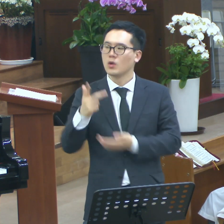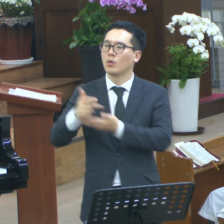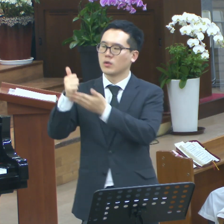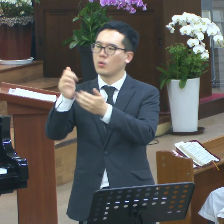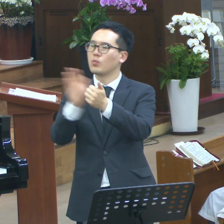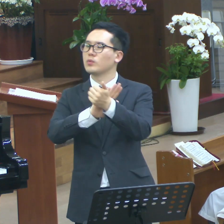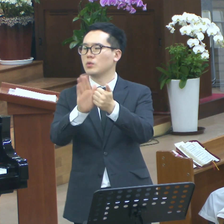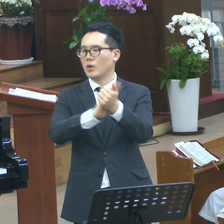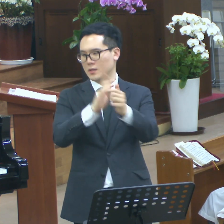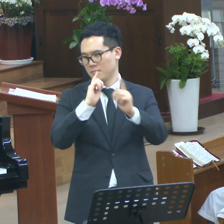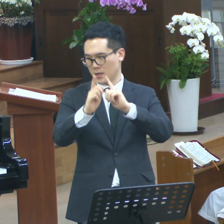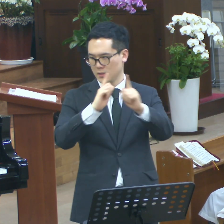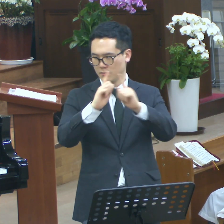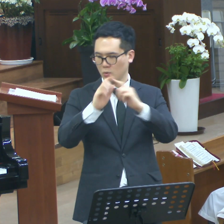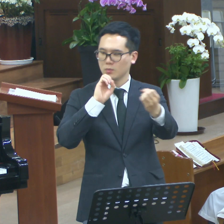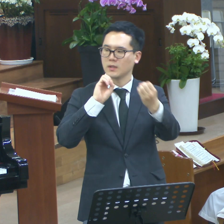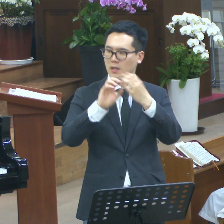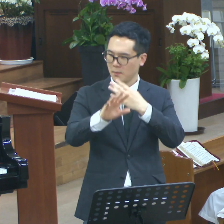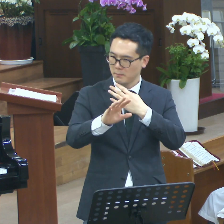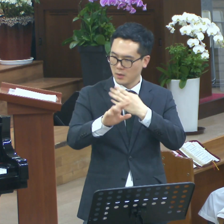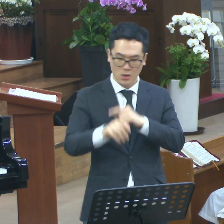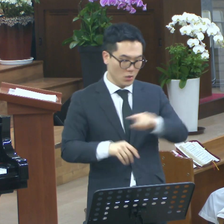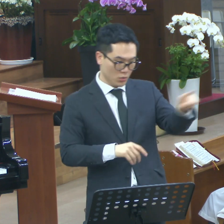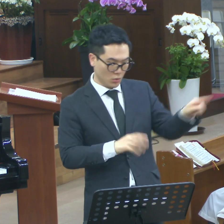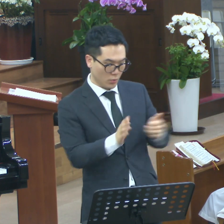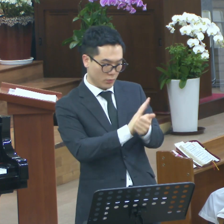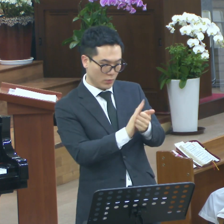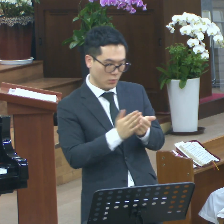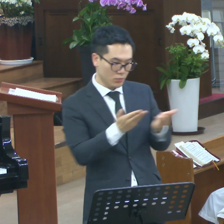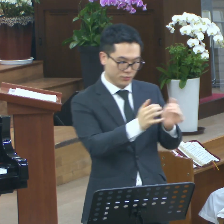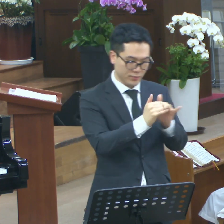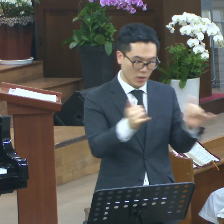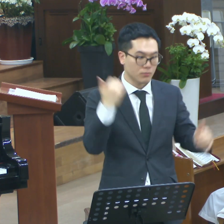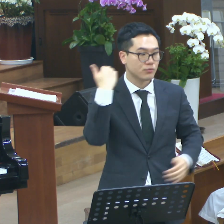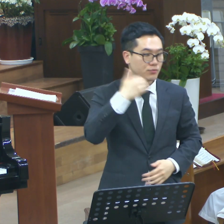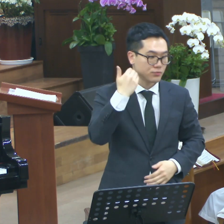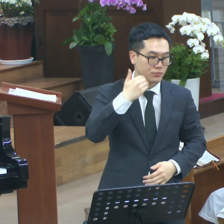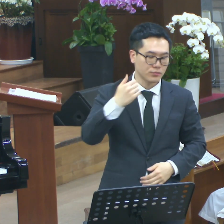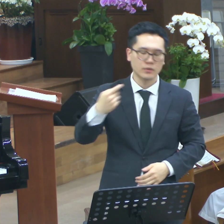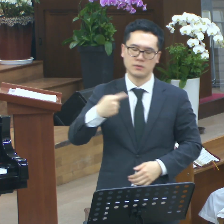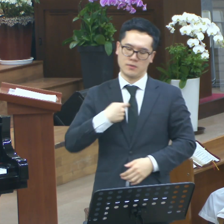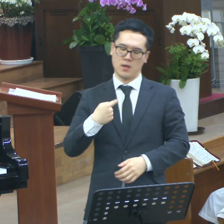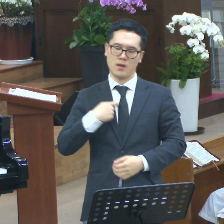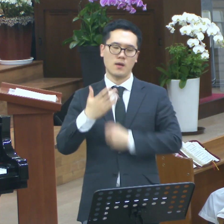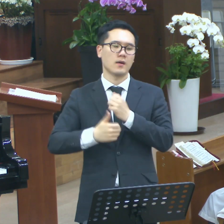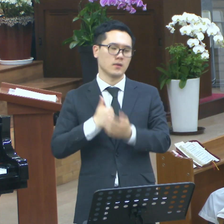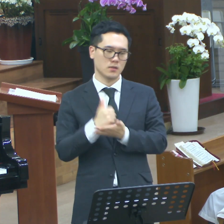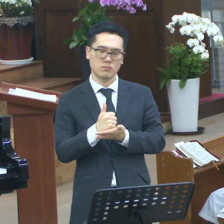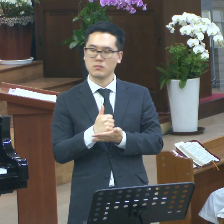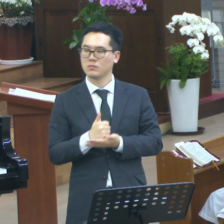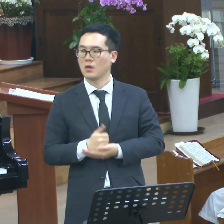자는 나 곧 나이니라. 어머니가 자식을 위로함 같이 내가 너희를 위로할 것인지